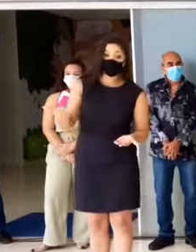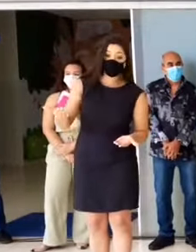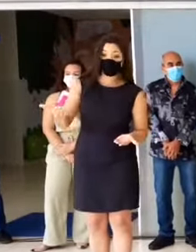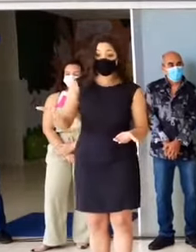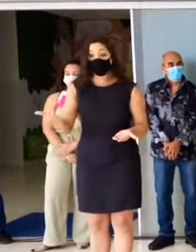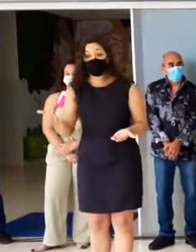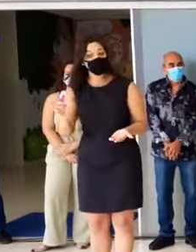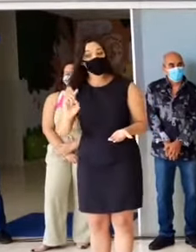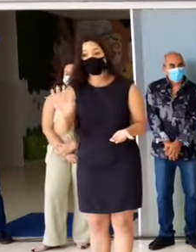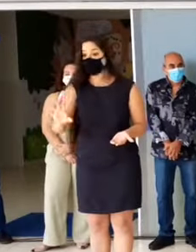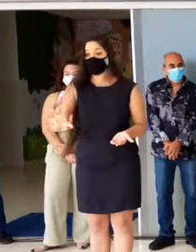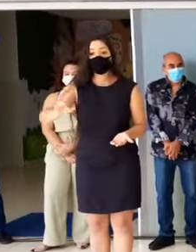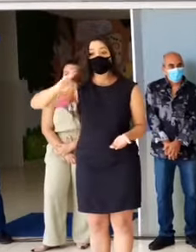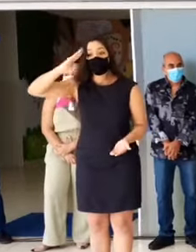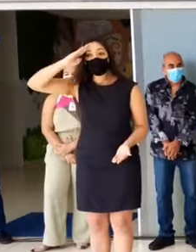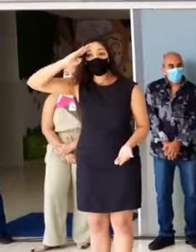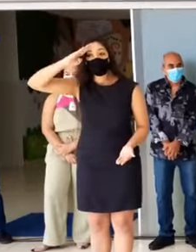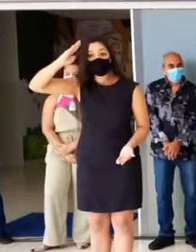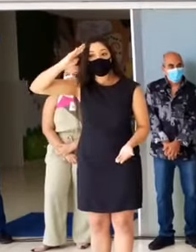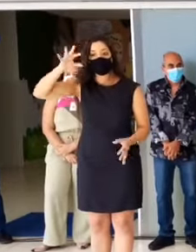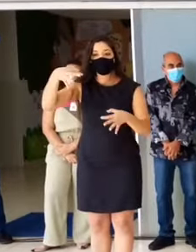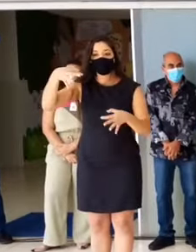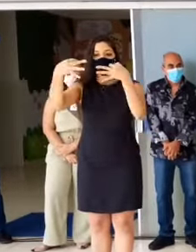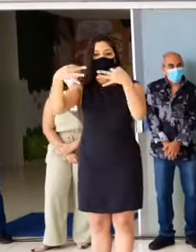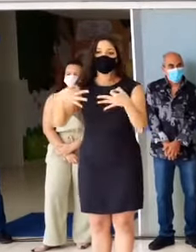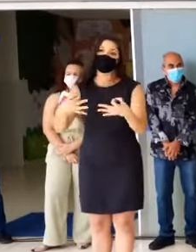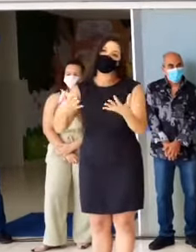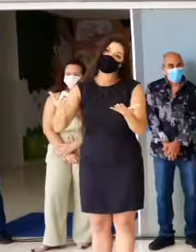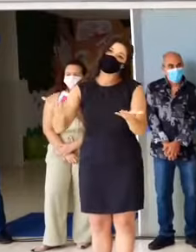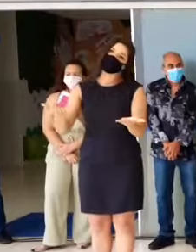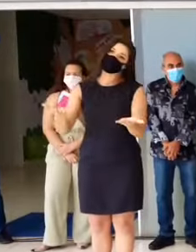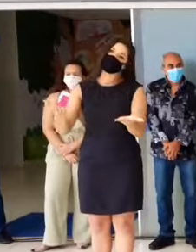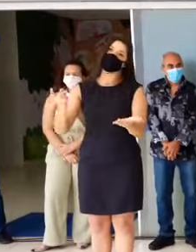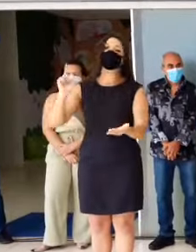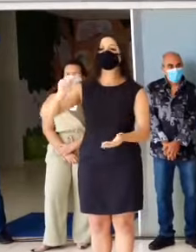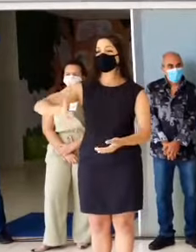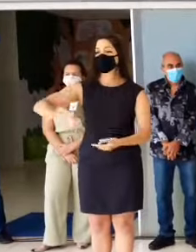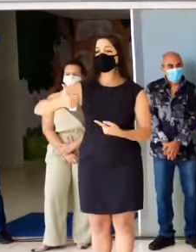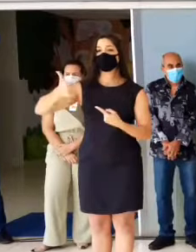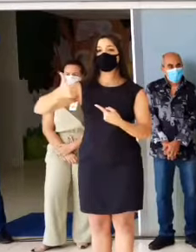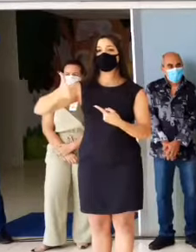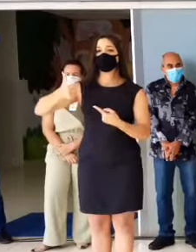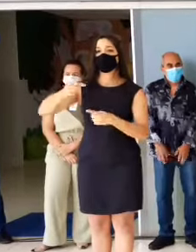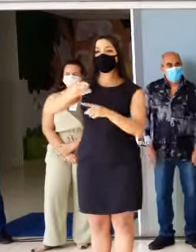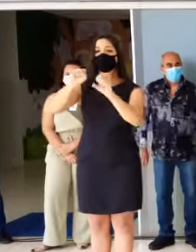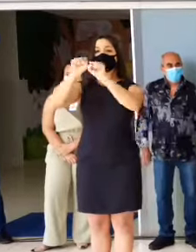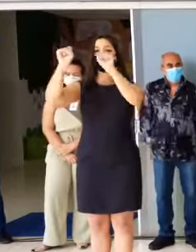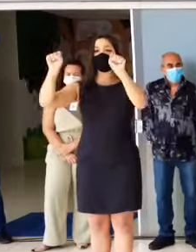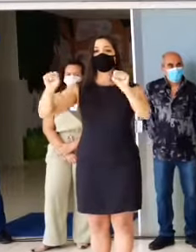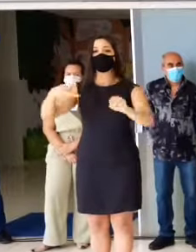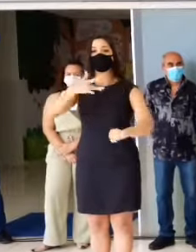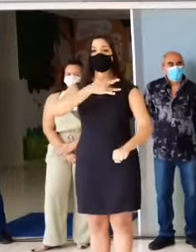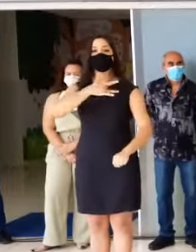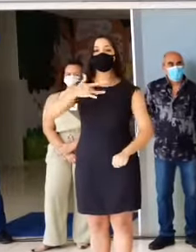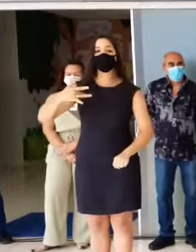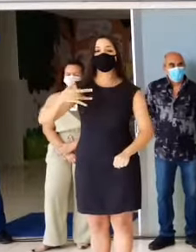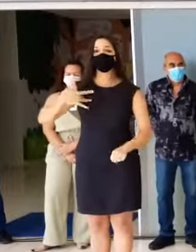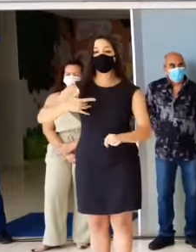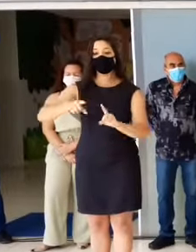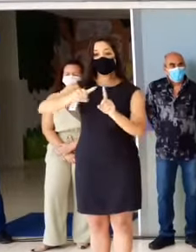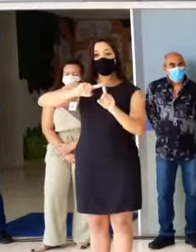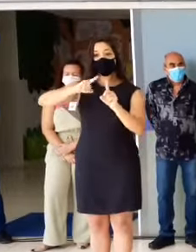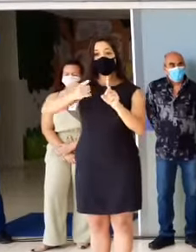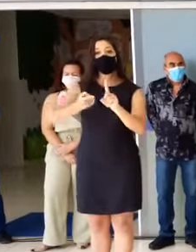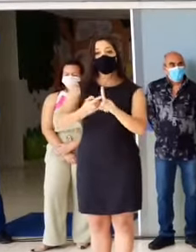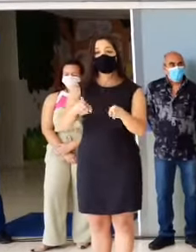não elegeu a prioridade adequada. Essa é a primeira prioridade do sistema de saúde, o pré-natal